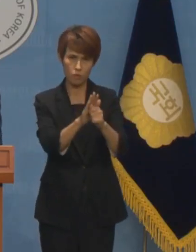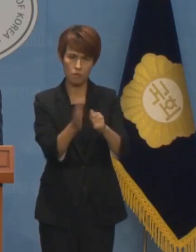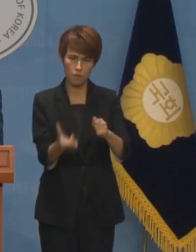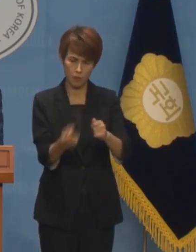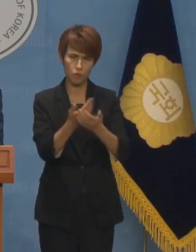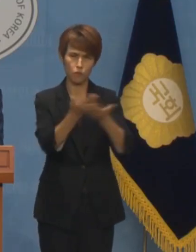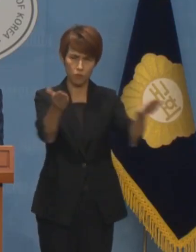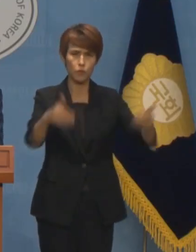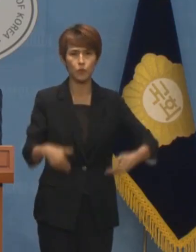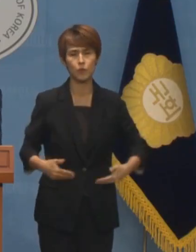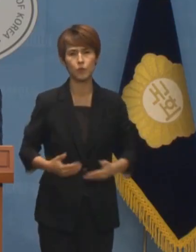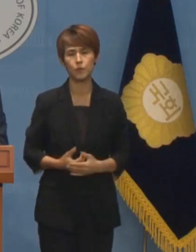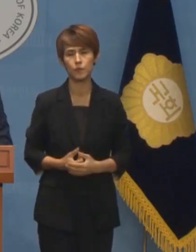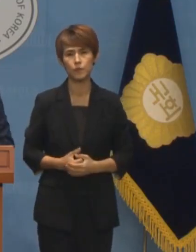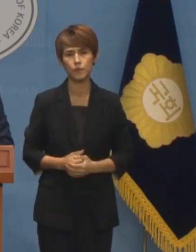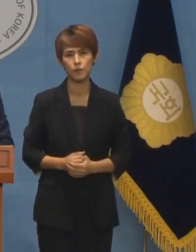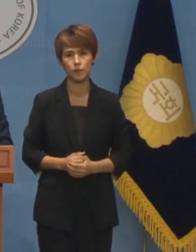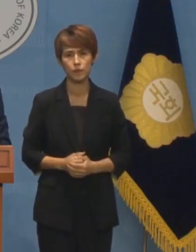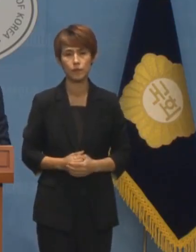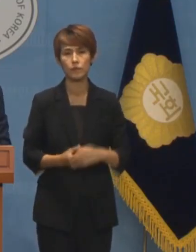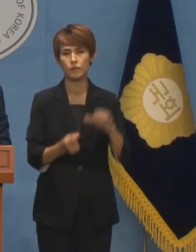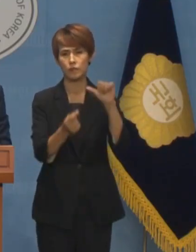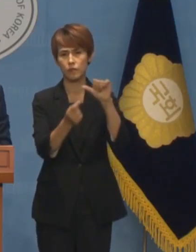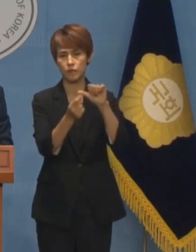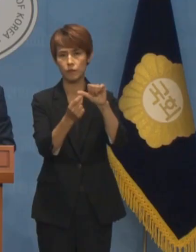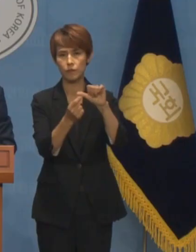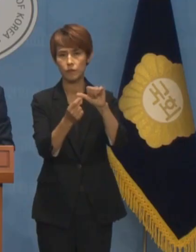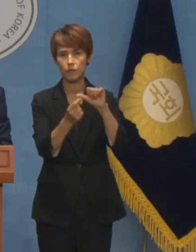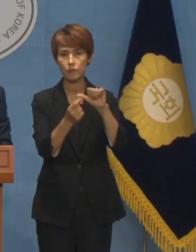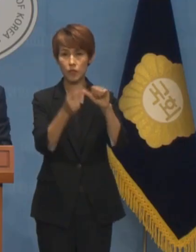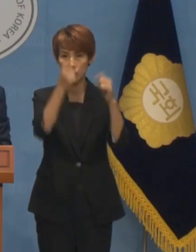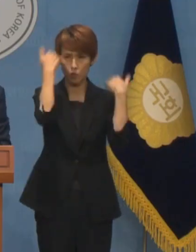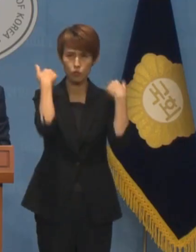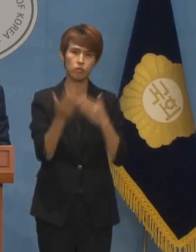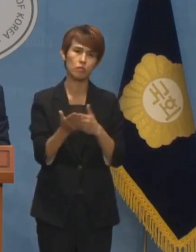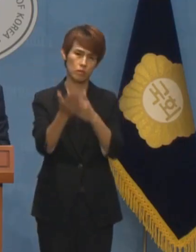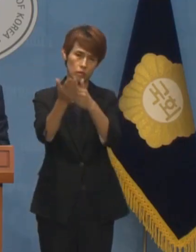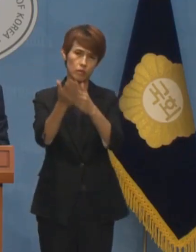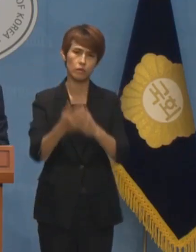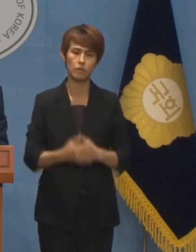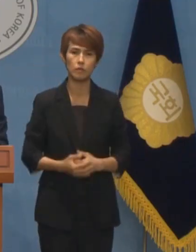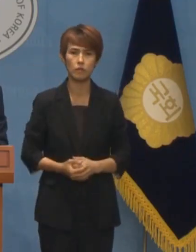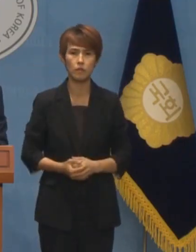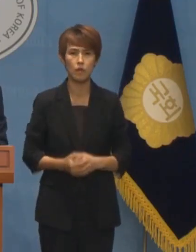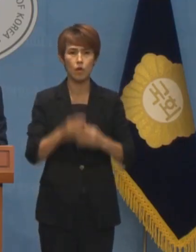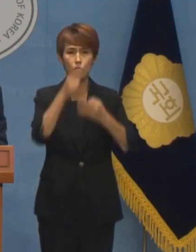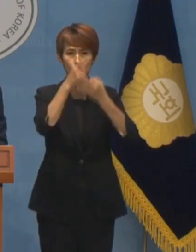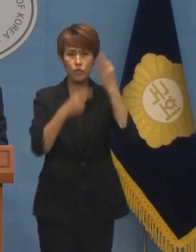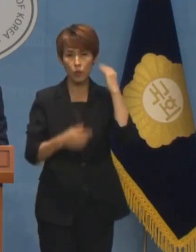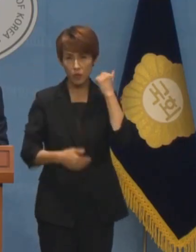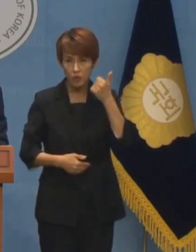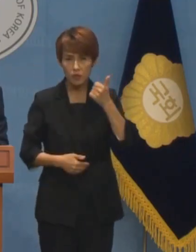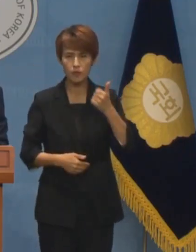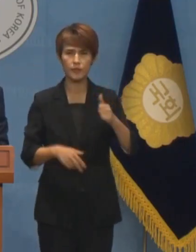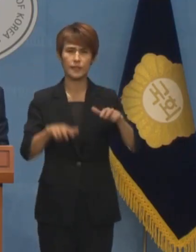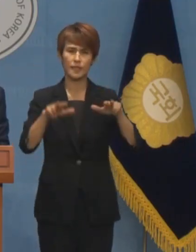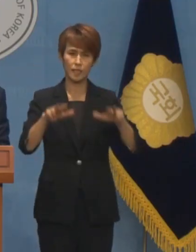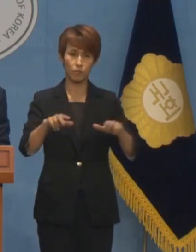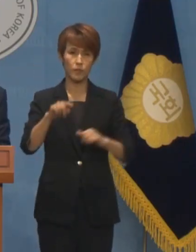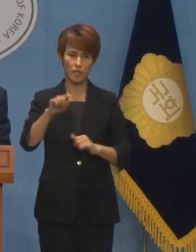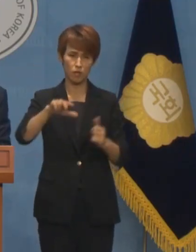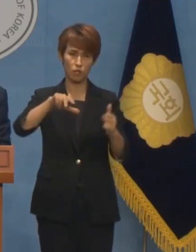할 것으로 보입니다. 다섯째, 정부에 촉구합니다. 윤석열 대통령은 즉시 근본